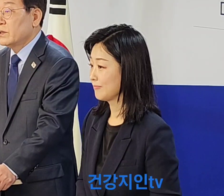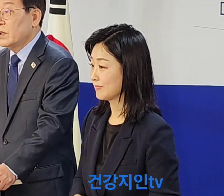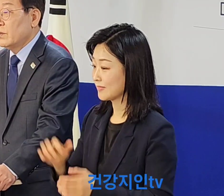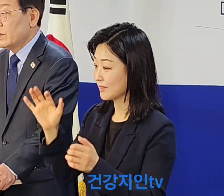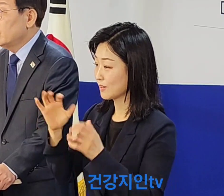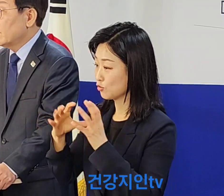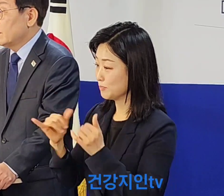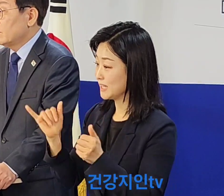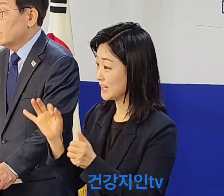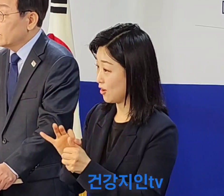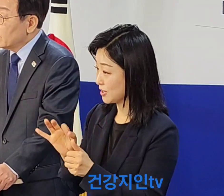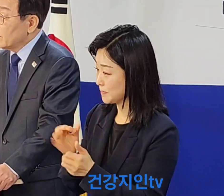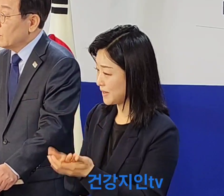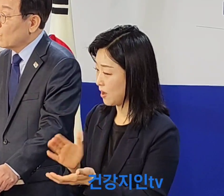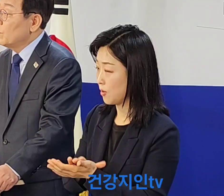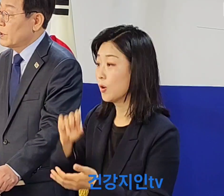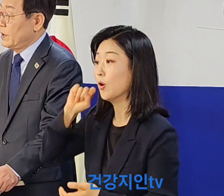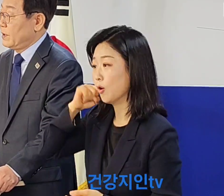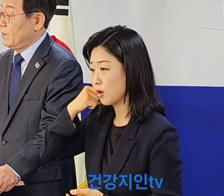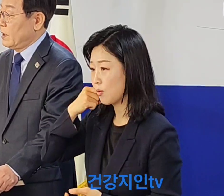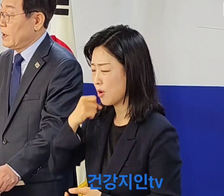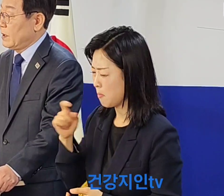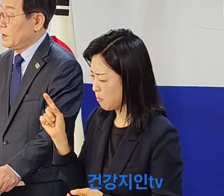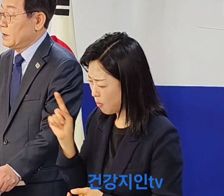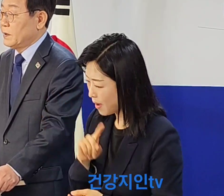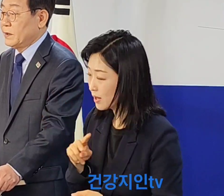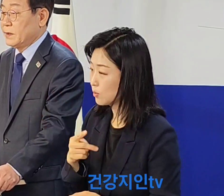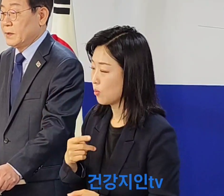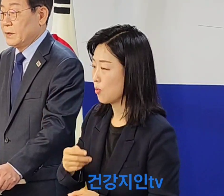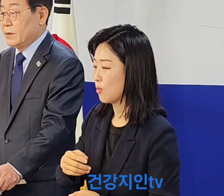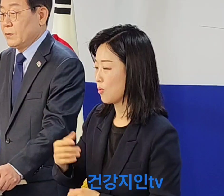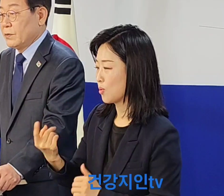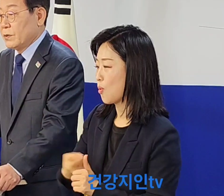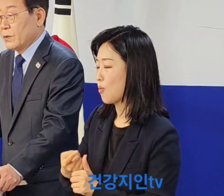연금 개혁은 정말로 어려운 과제죠. 어떻게 해도 욕을 먹게 돼 있습니다.